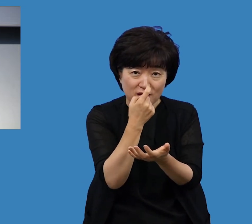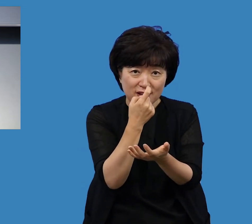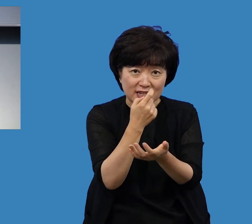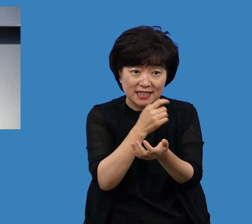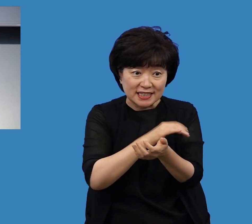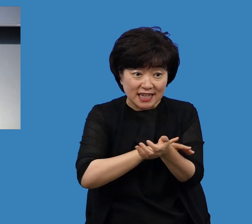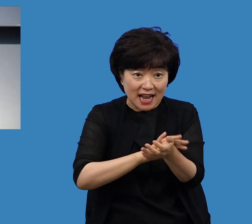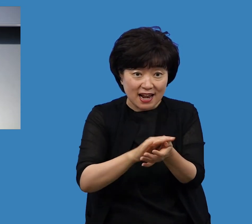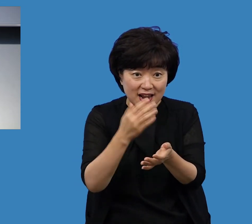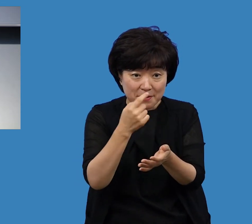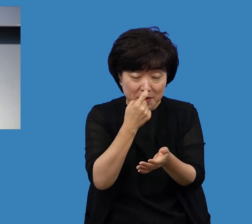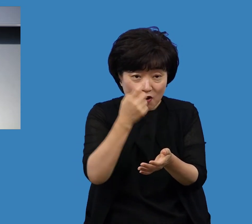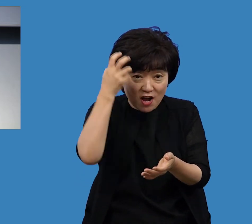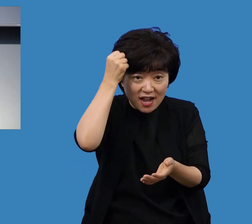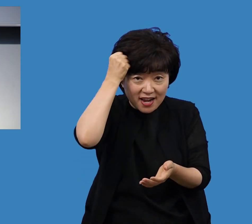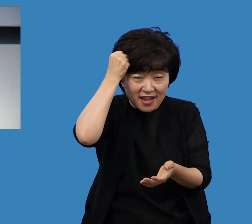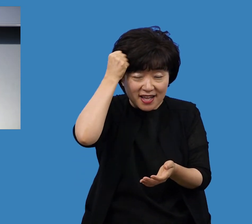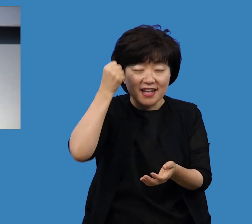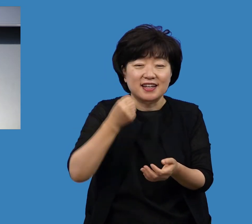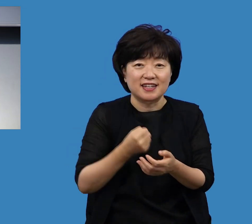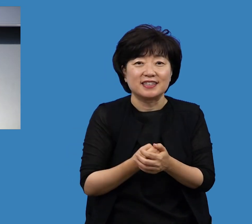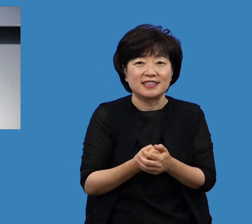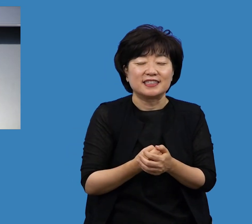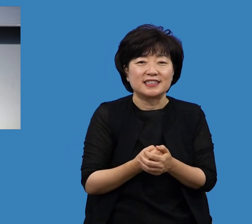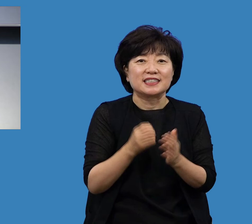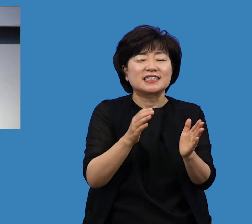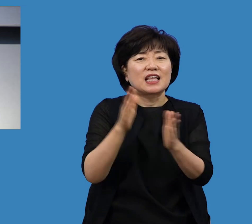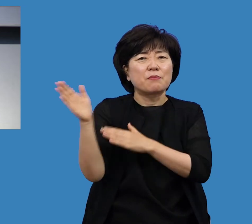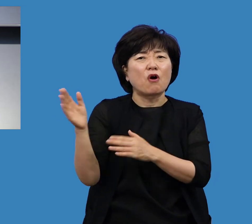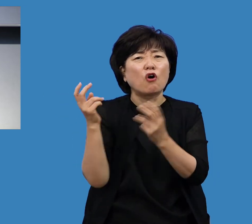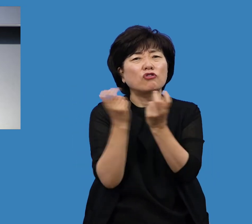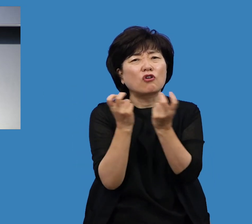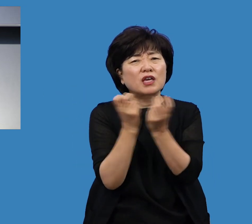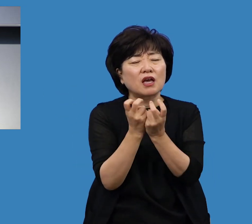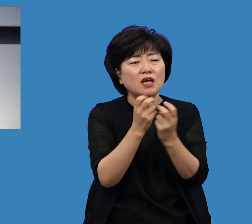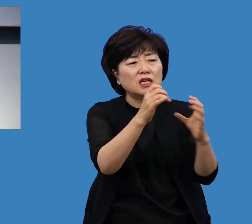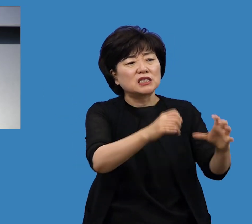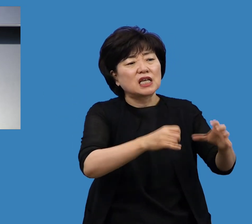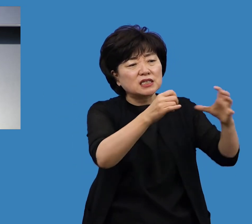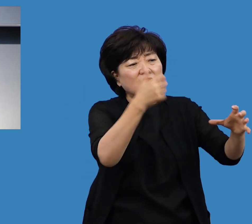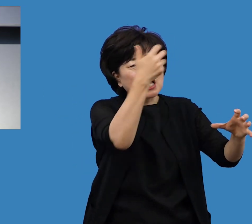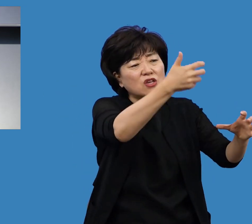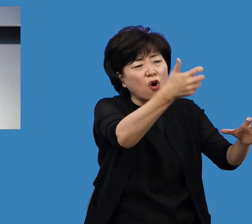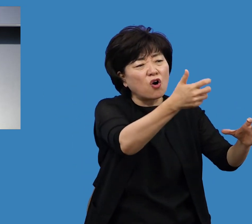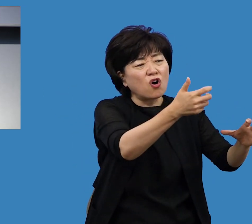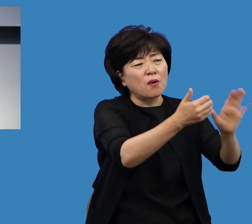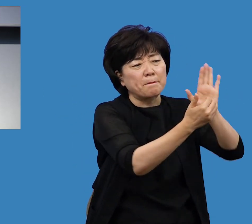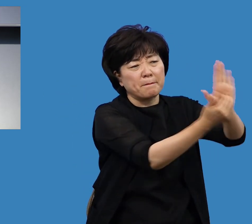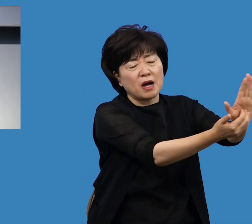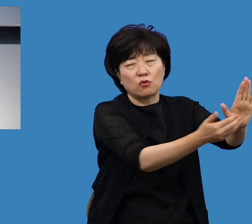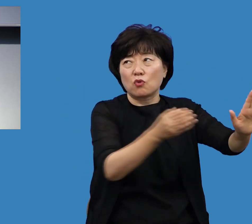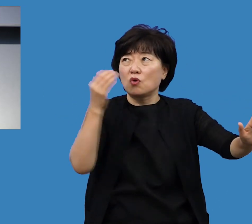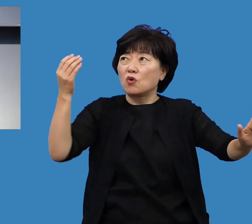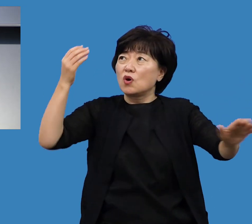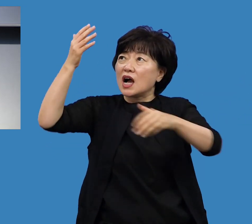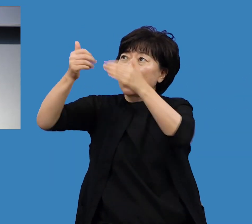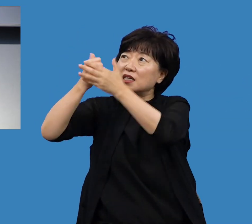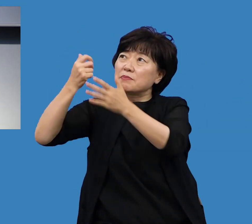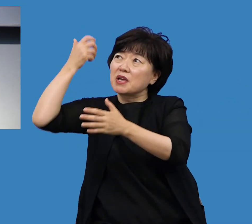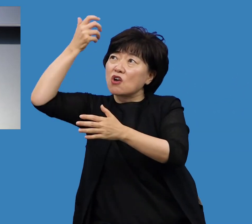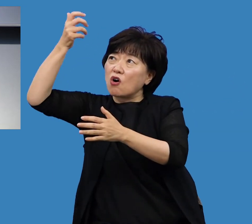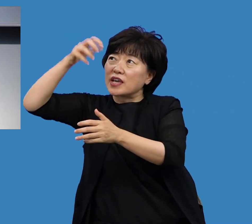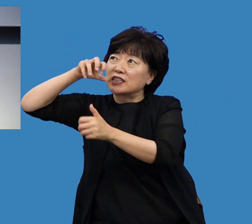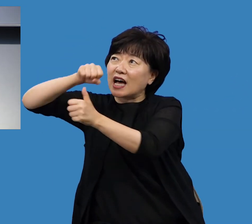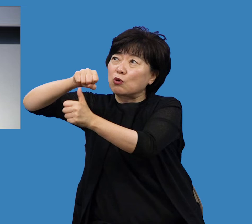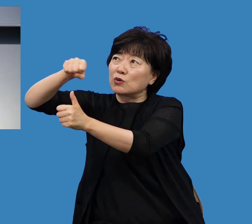계세요? 자, 그렇다면 어떻게 하면 이 세상의 영이 아니라 하나님의 영에 사로잡힐 수 있을까?